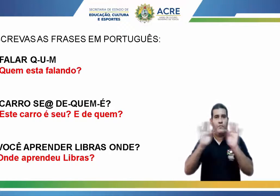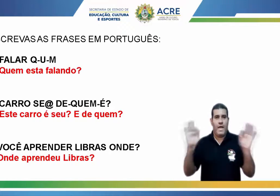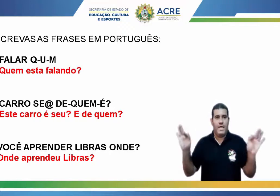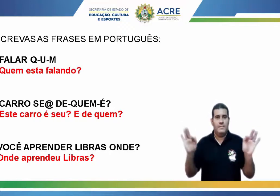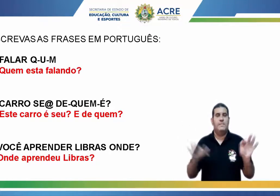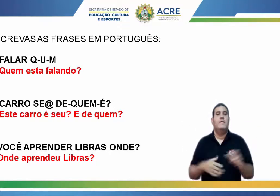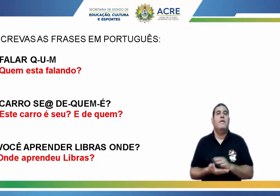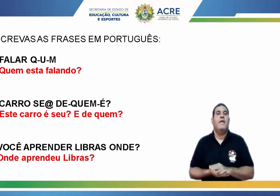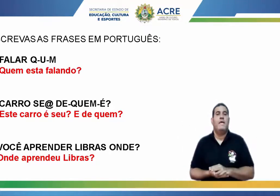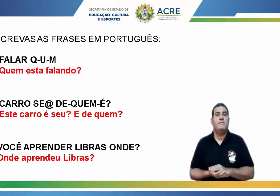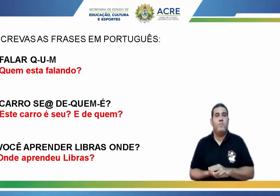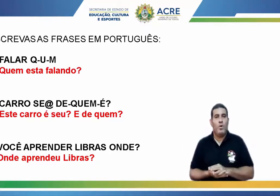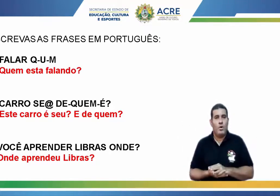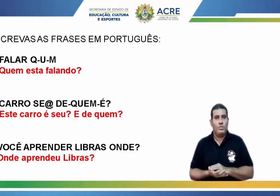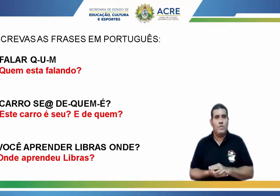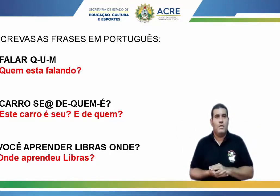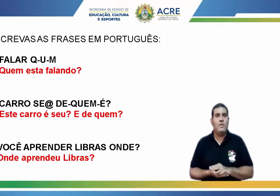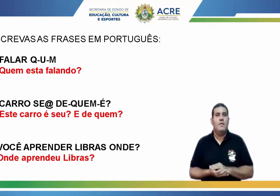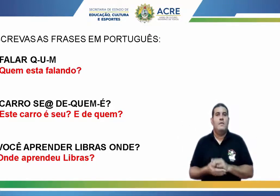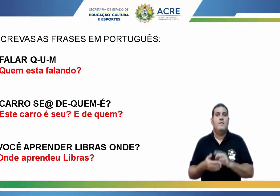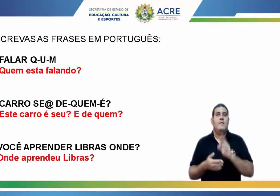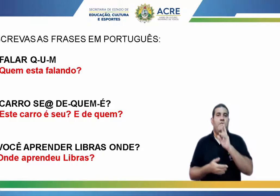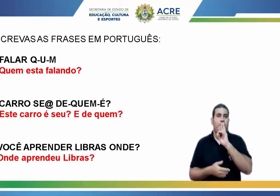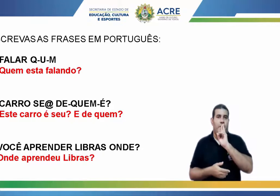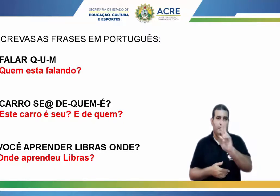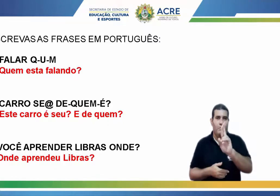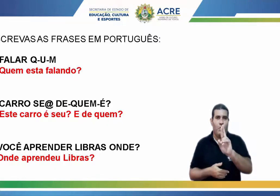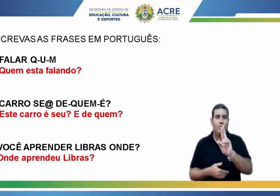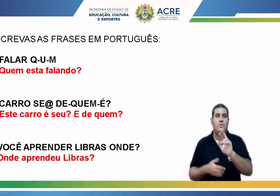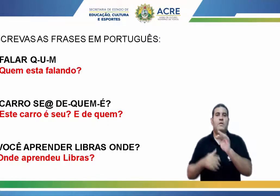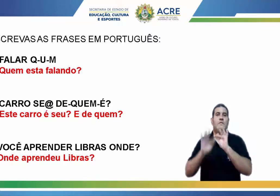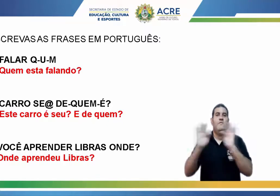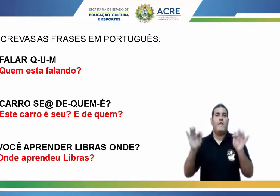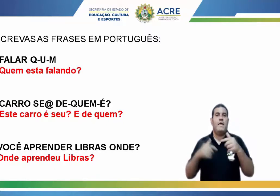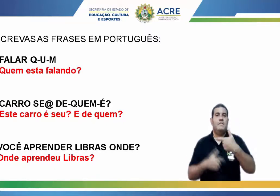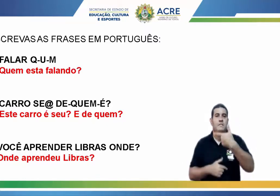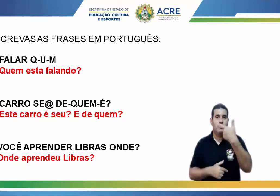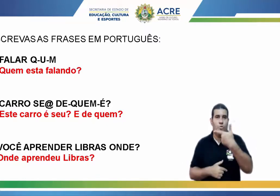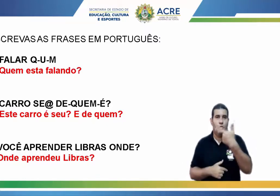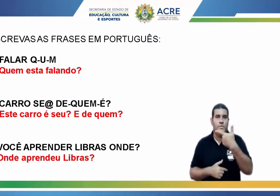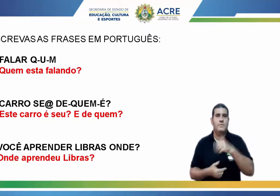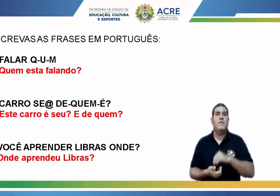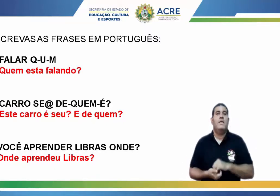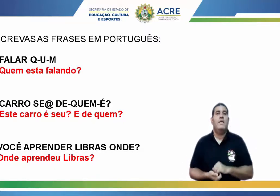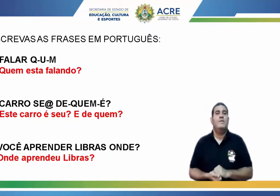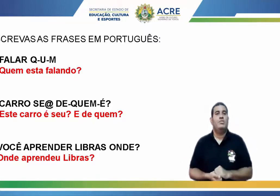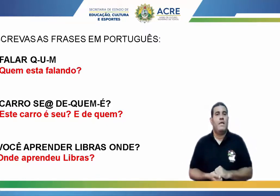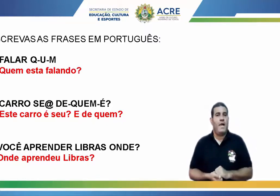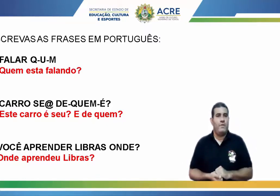frase resposta da resposta da frase dois Este